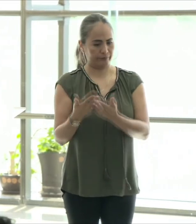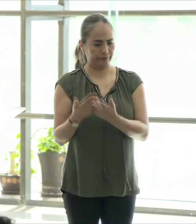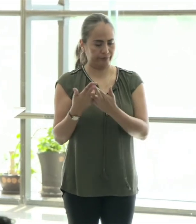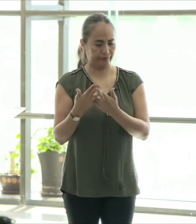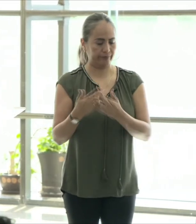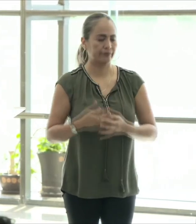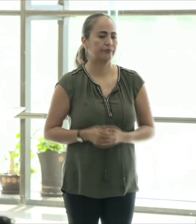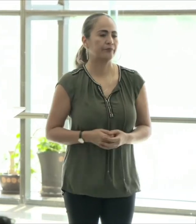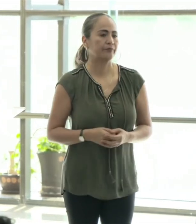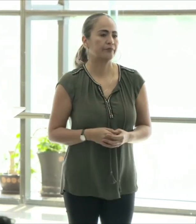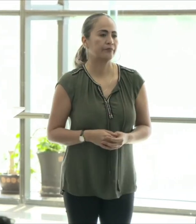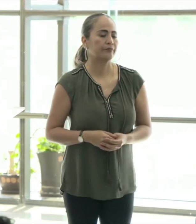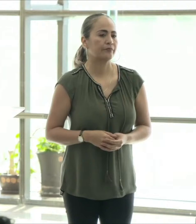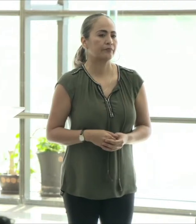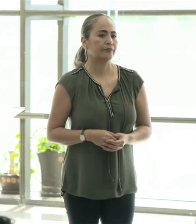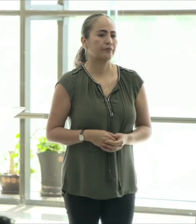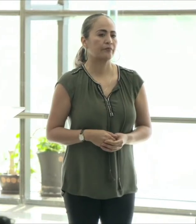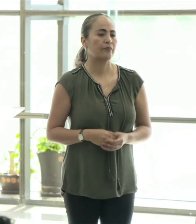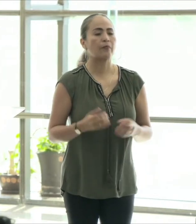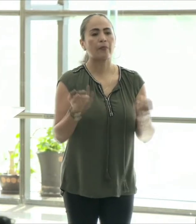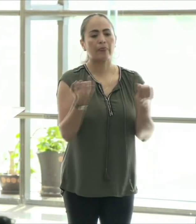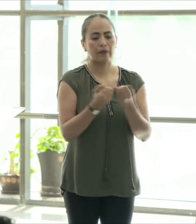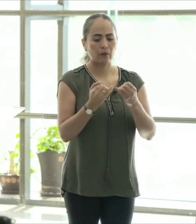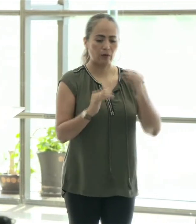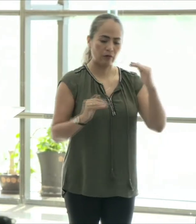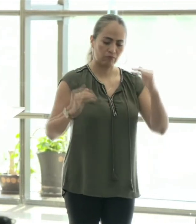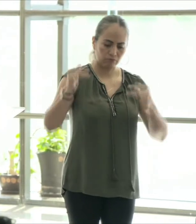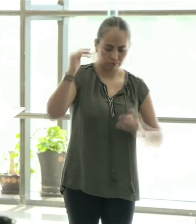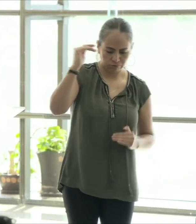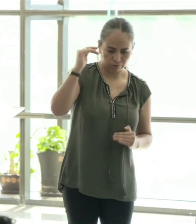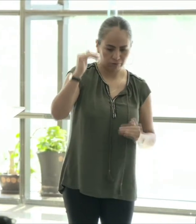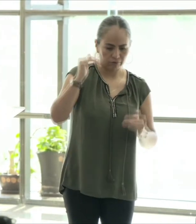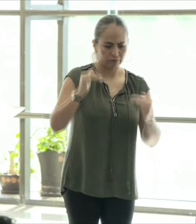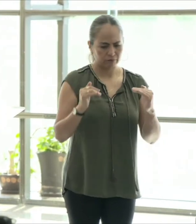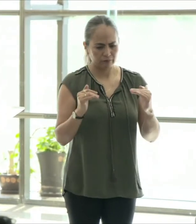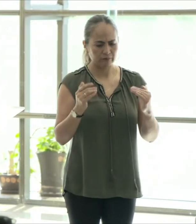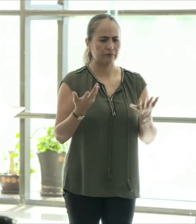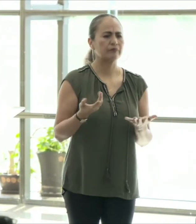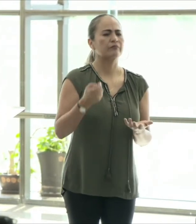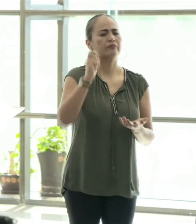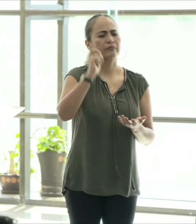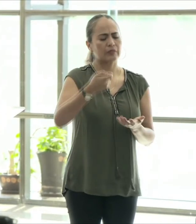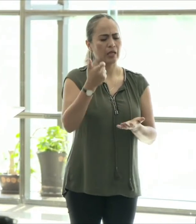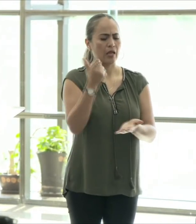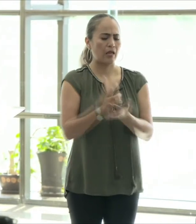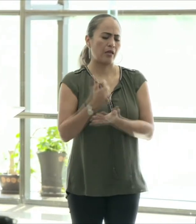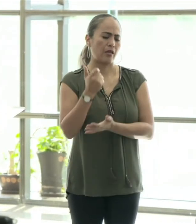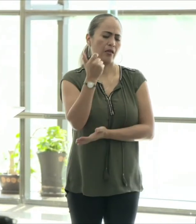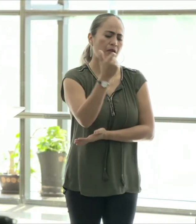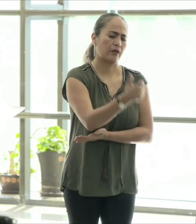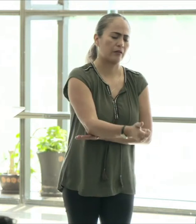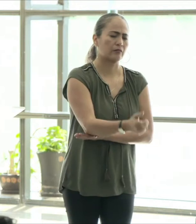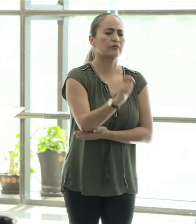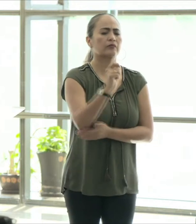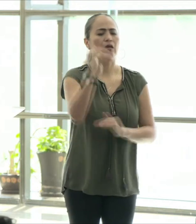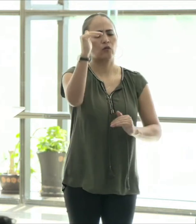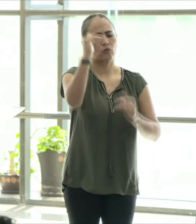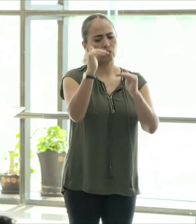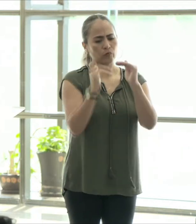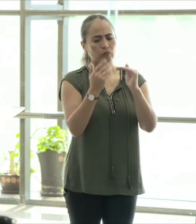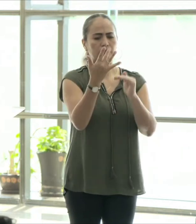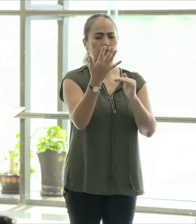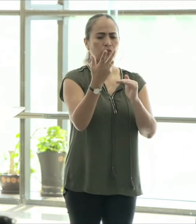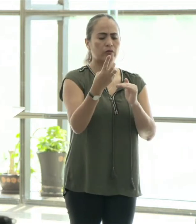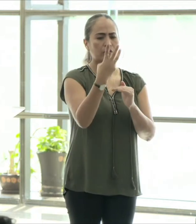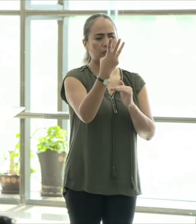que hay una reducción en La Brecha de género en cuanto a ingresos se refiere Pues esta se redujo 53% en